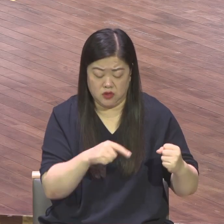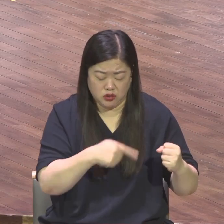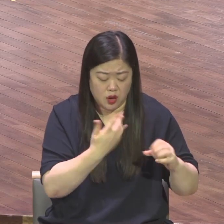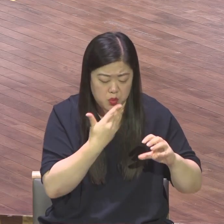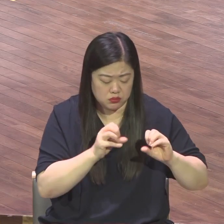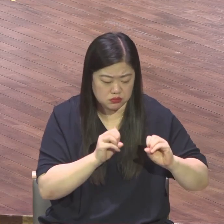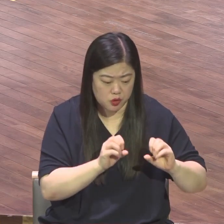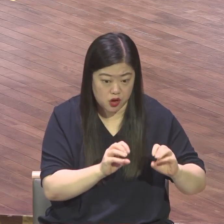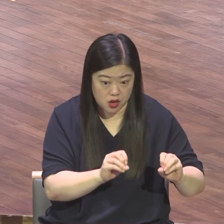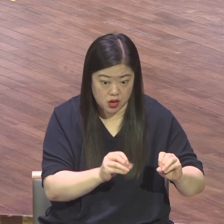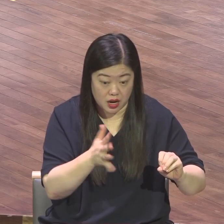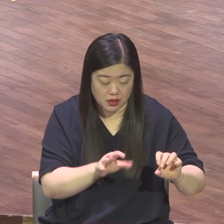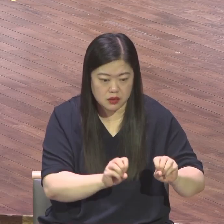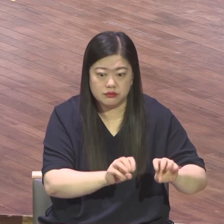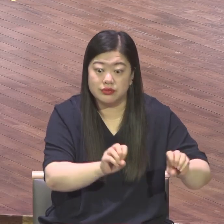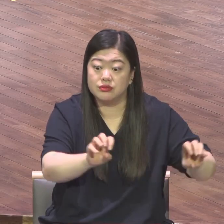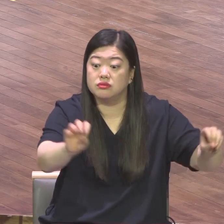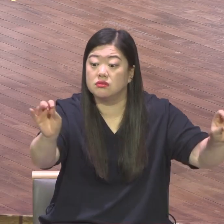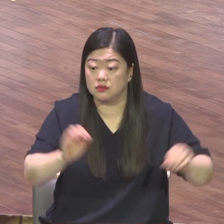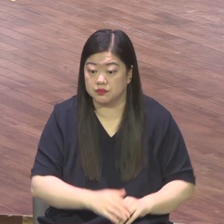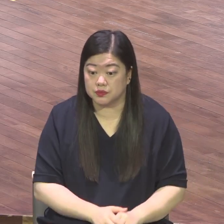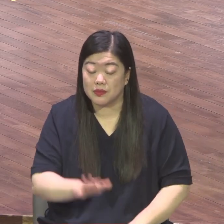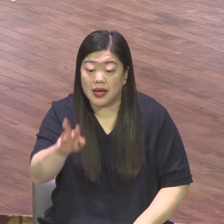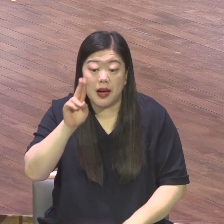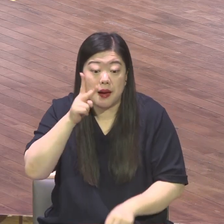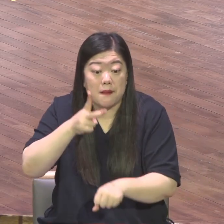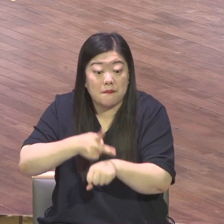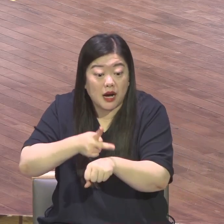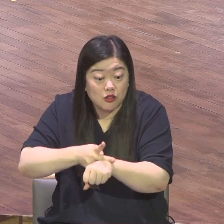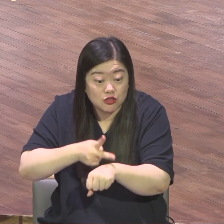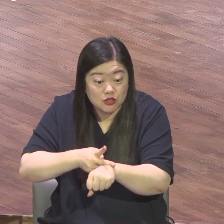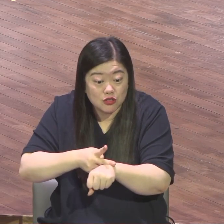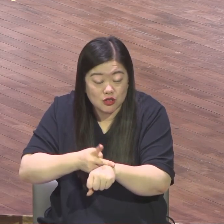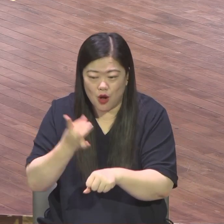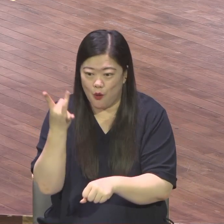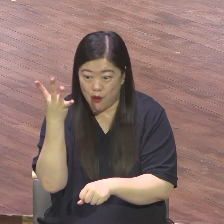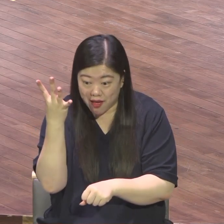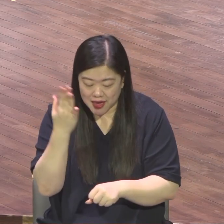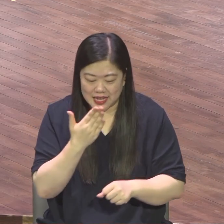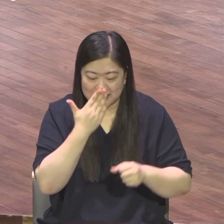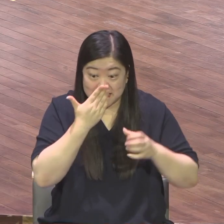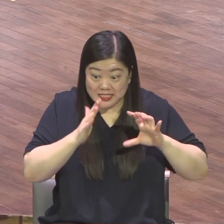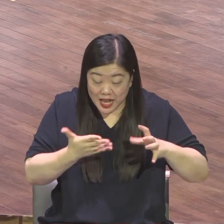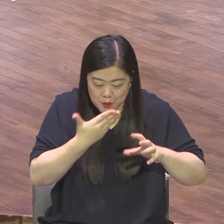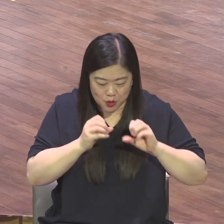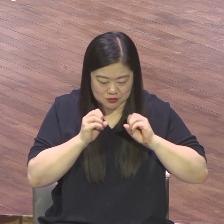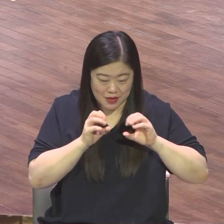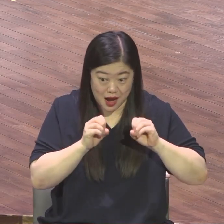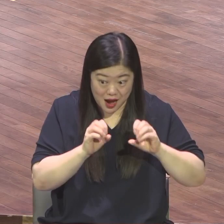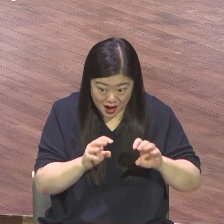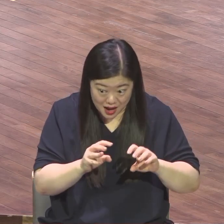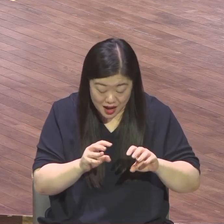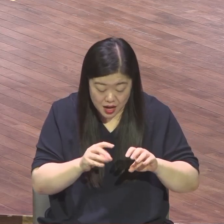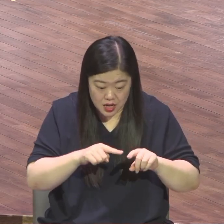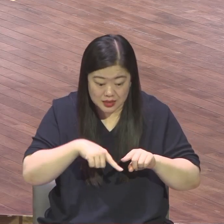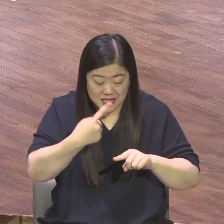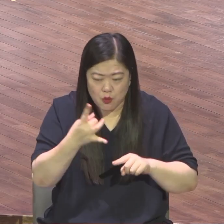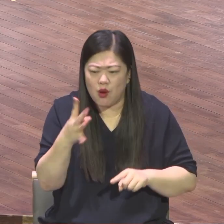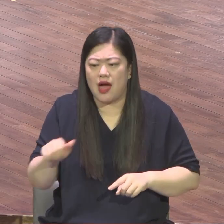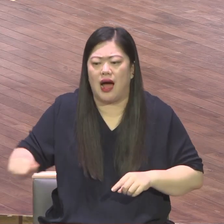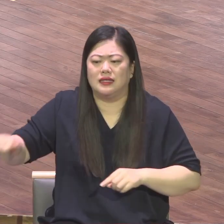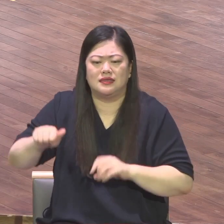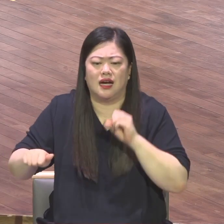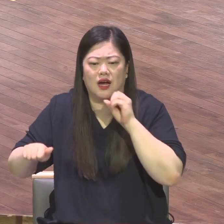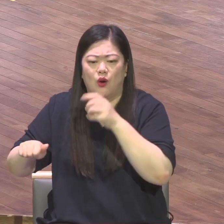바울이 아시아 온 적 없어요. 유럽 돌다가 끝났어요. 근데 세계복음화에 전 세계 복음화